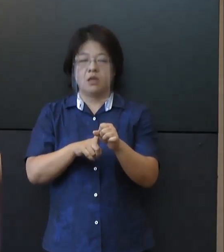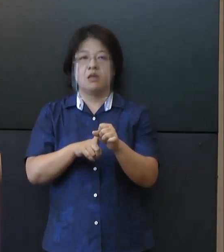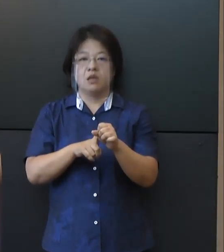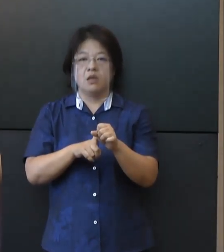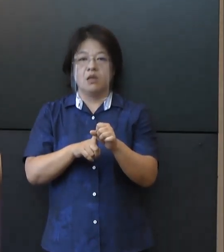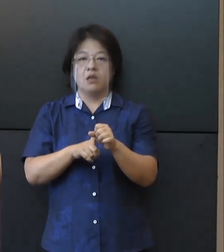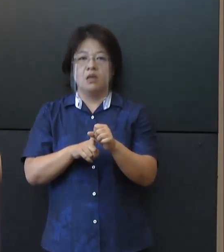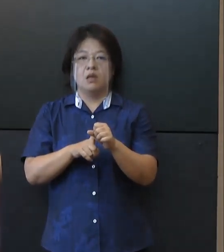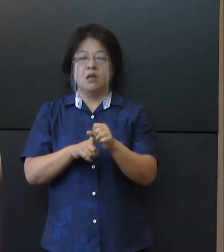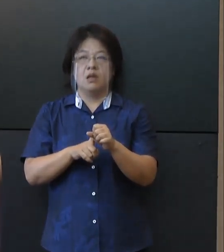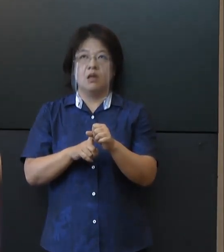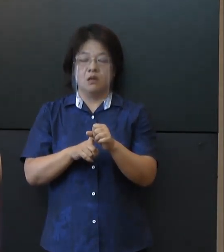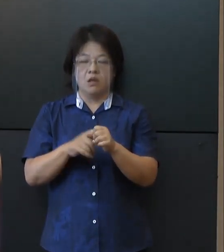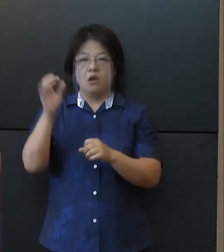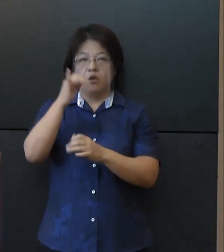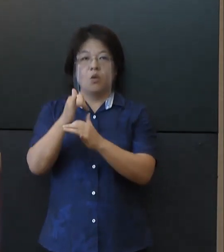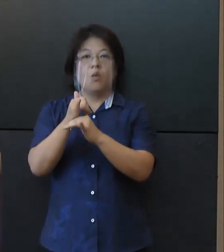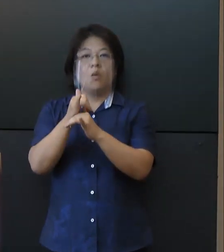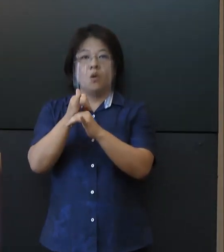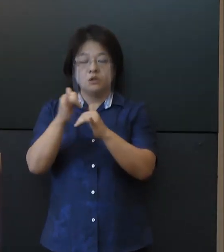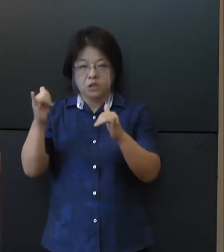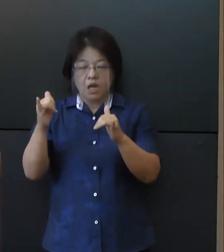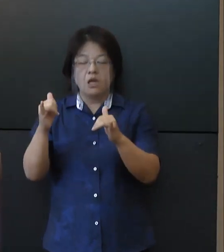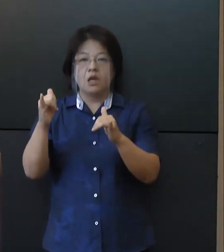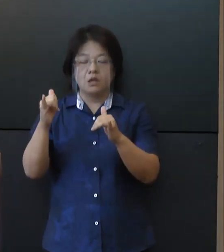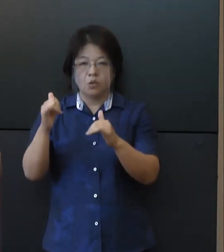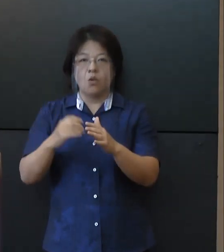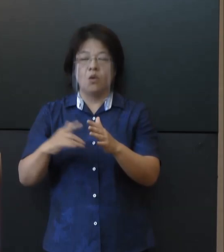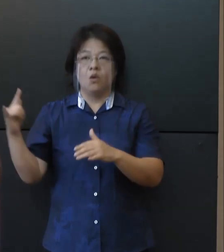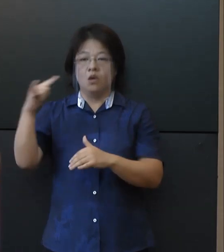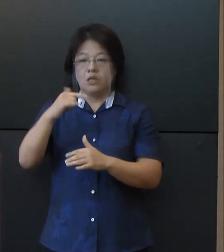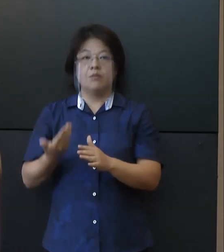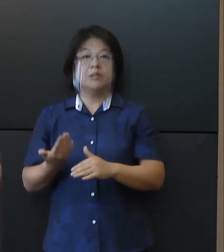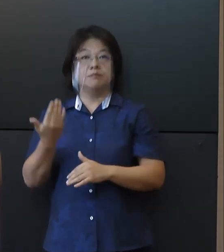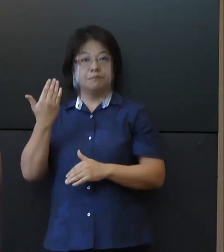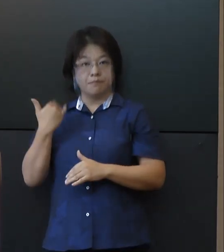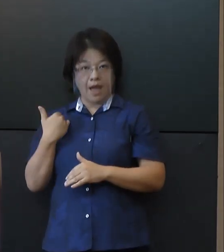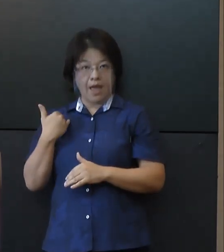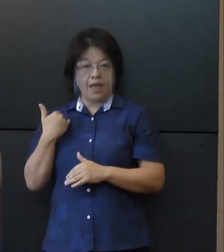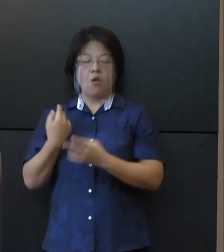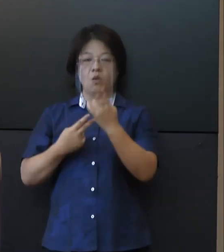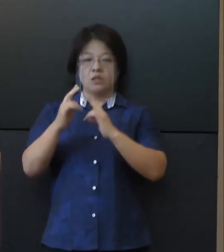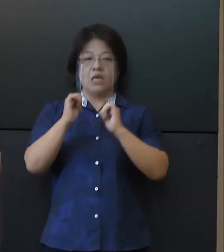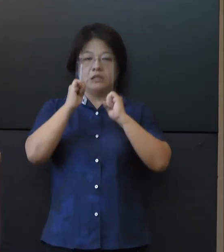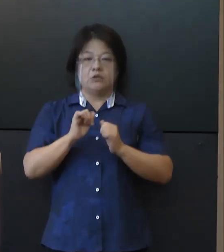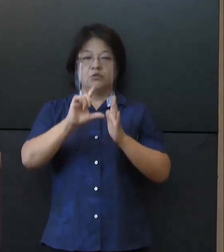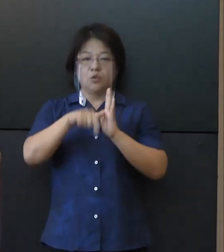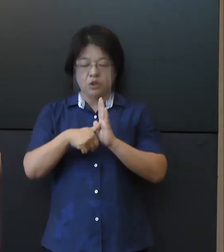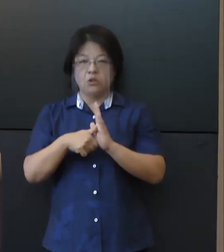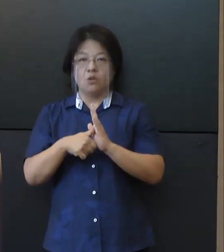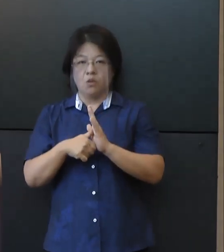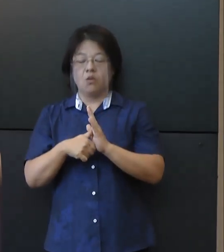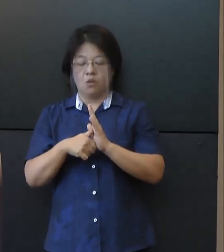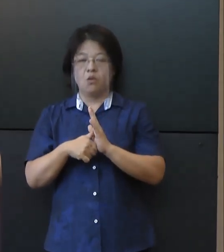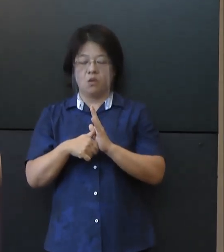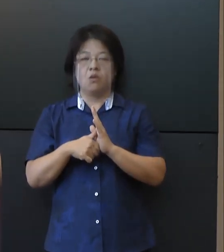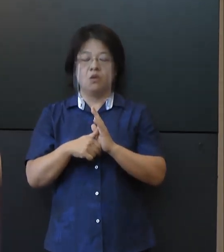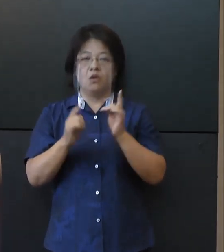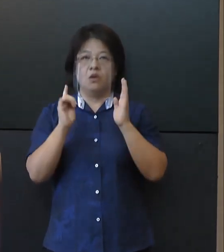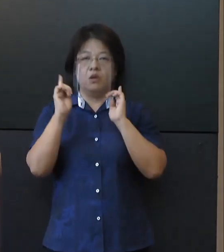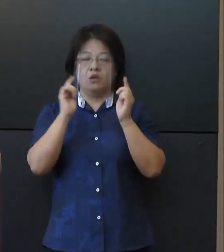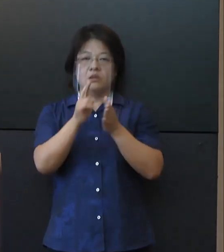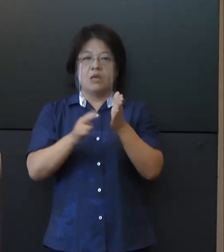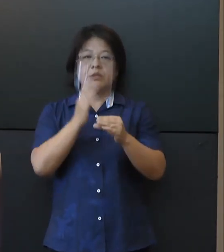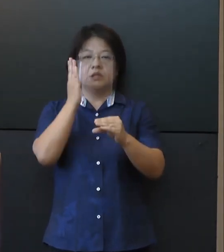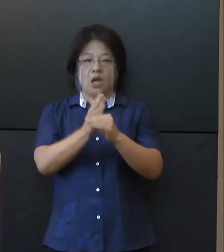の旅行工程旅前、沖縄到着後の旅中、沖縄を出発した後の